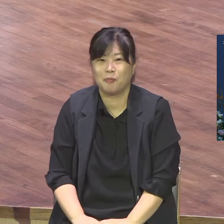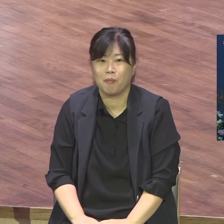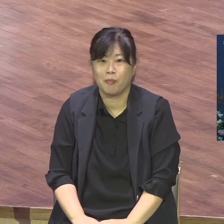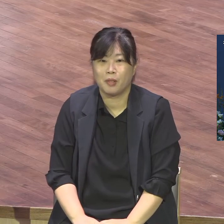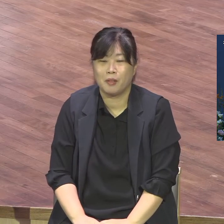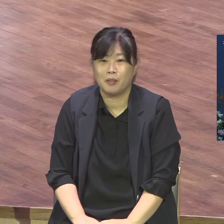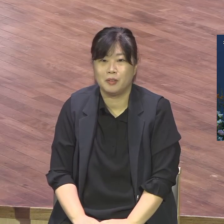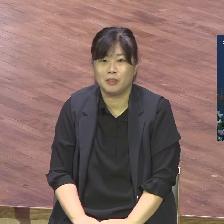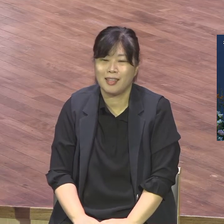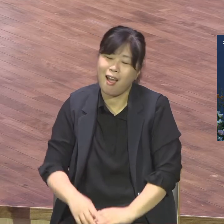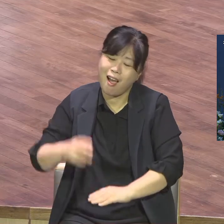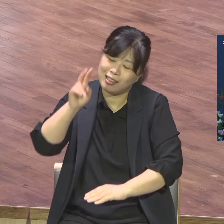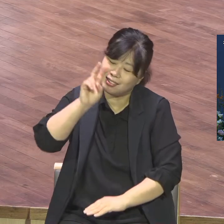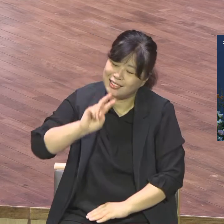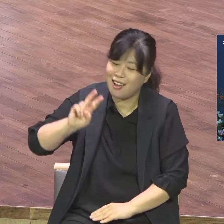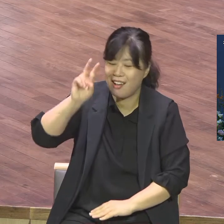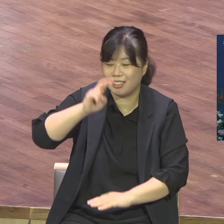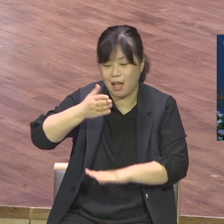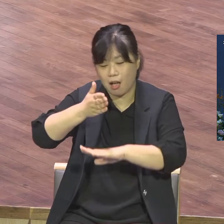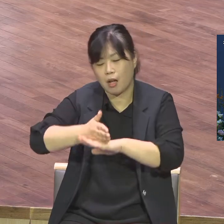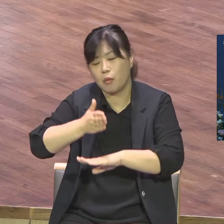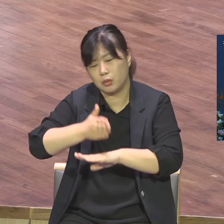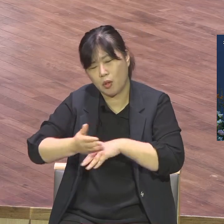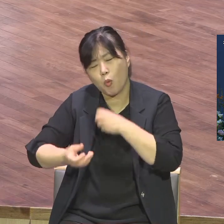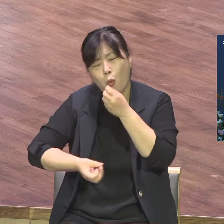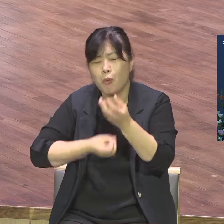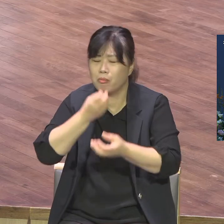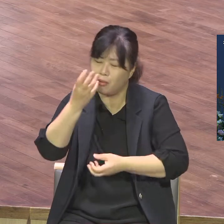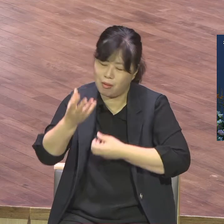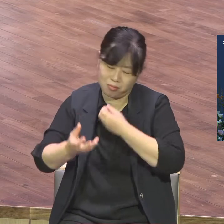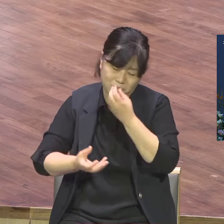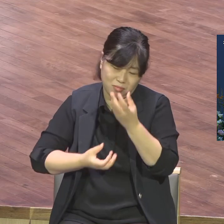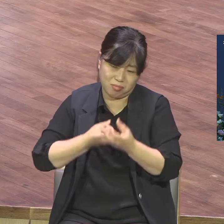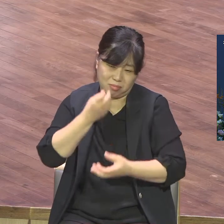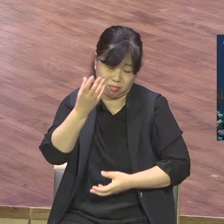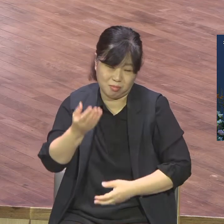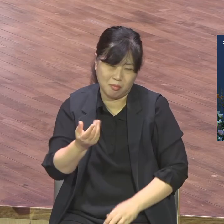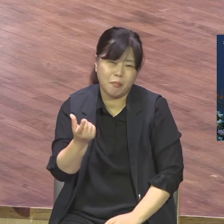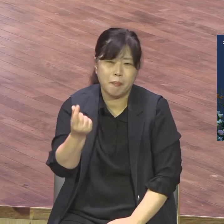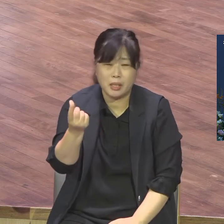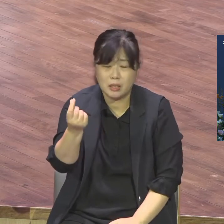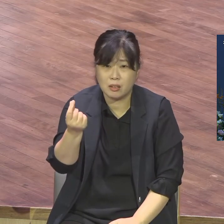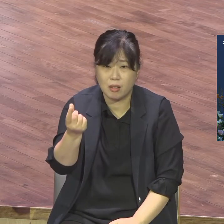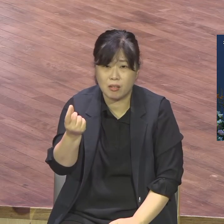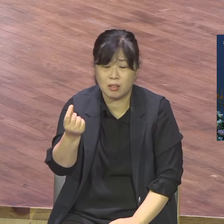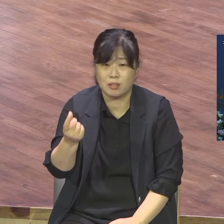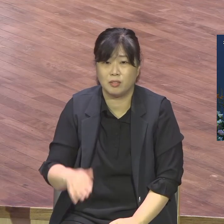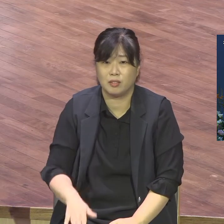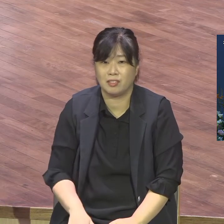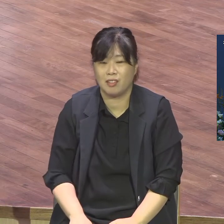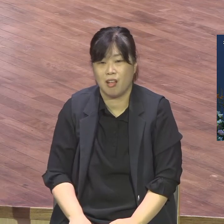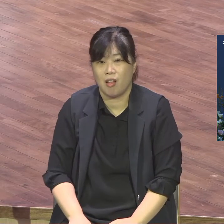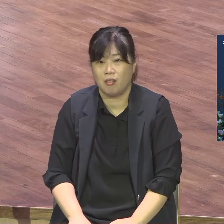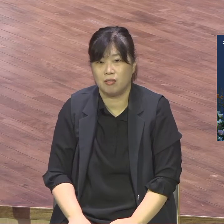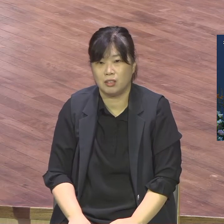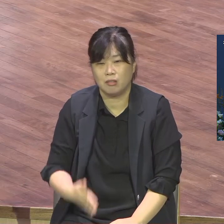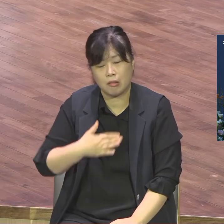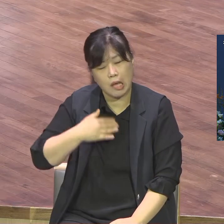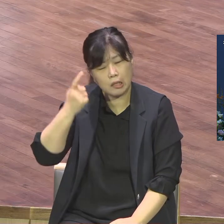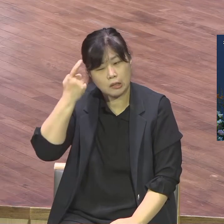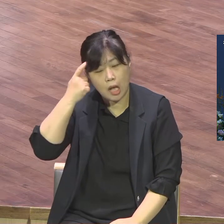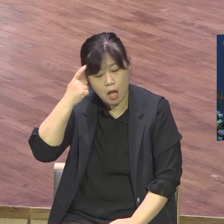이 찬양과 감사의 고백 나올 수밖에 없어요. 주님께서 베풀어 주신 이 구원의